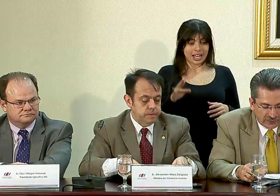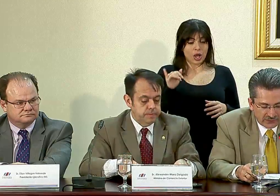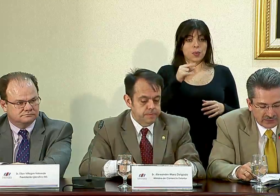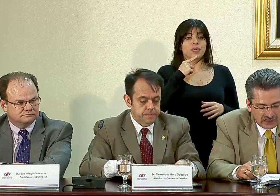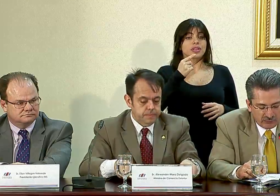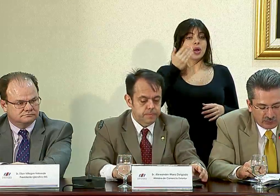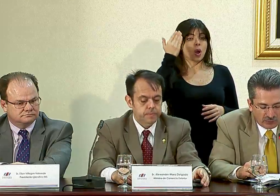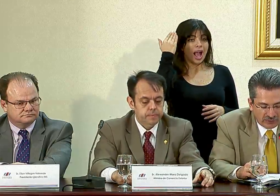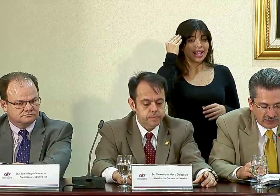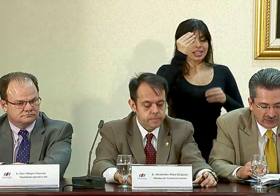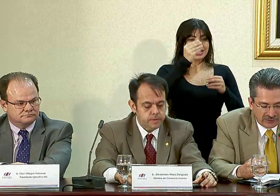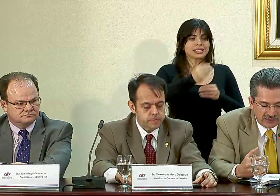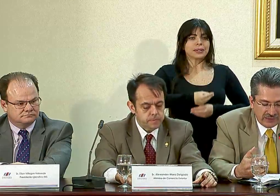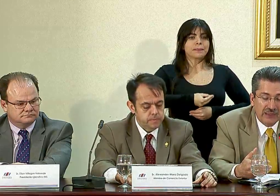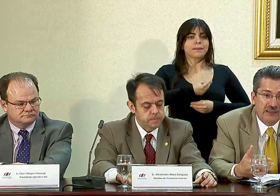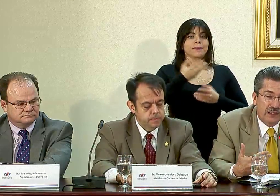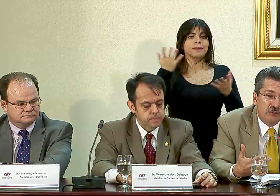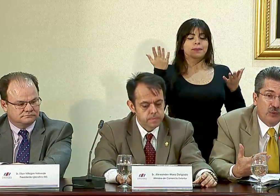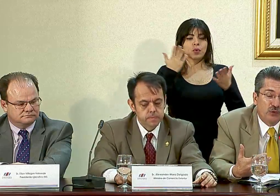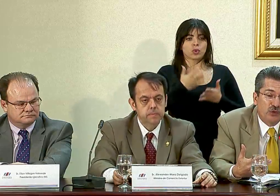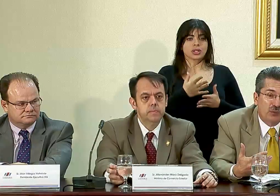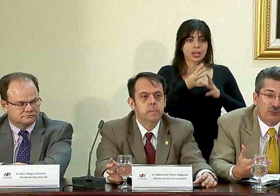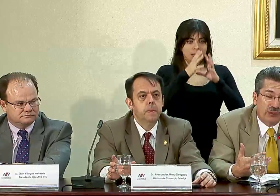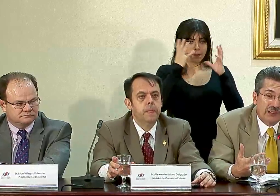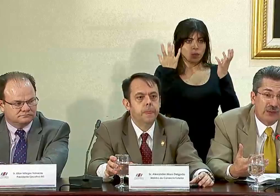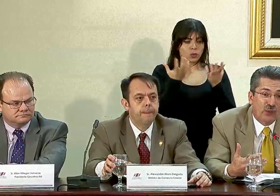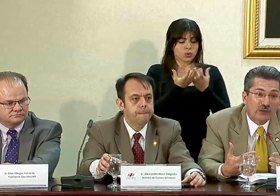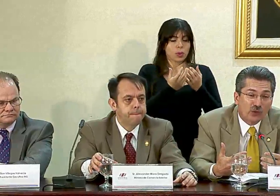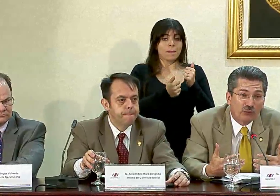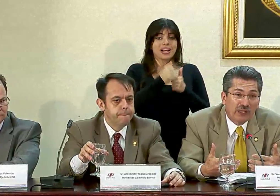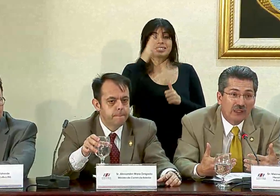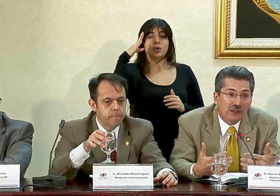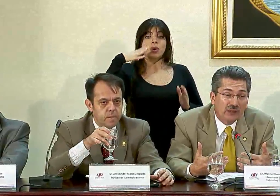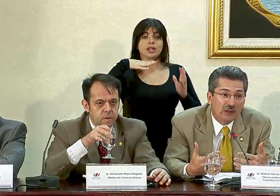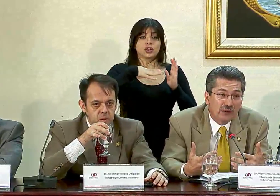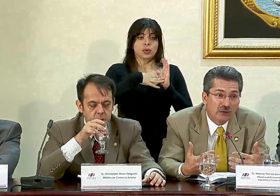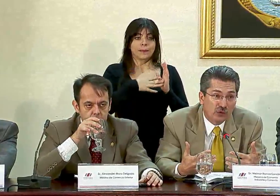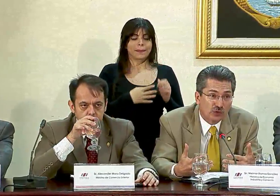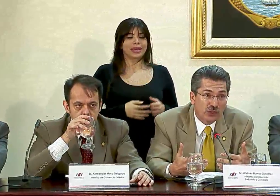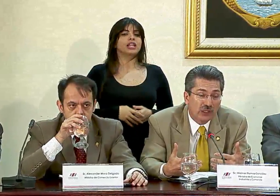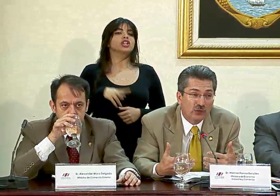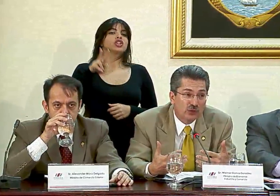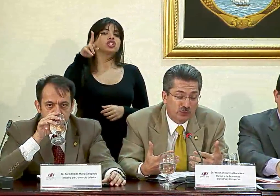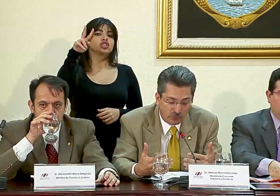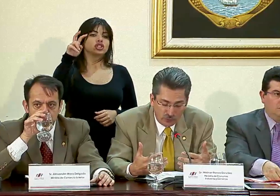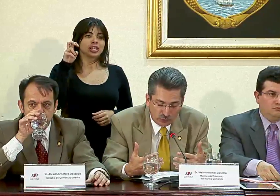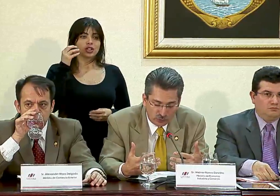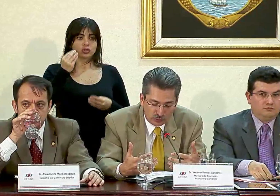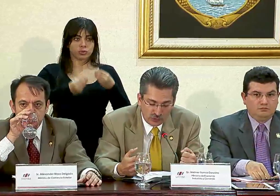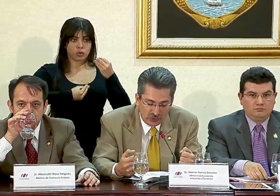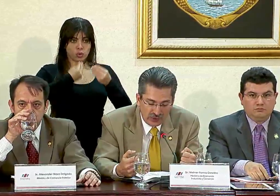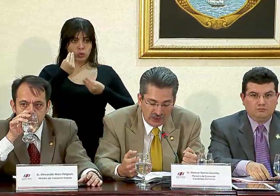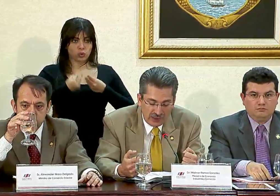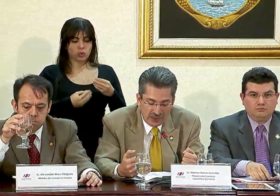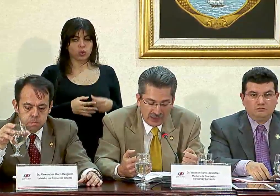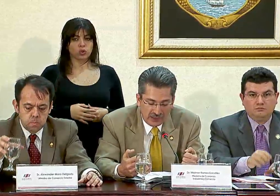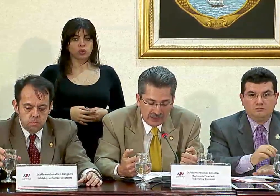dijo antes, importa del mundo más de 4 mil 200 productos.